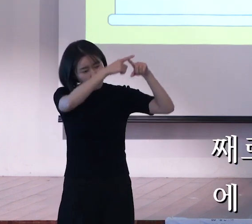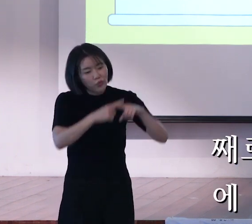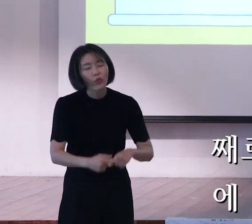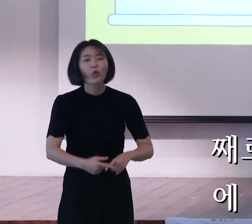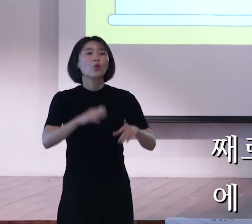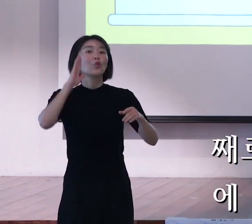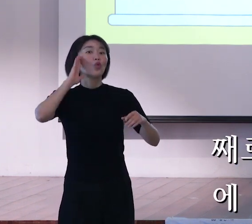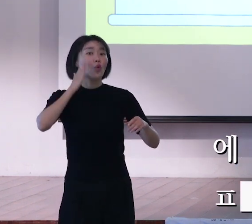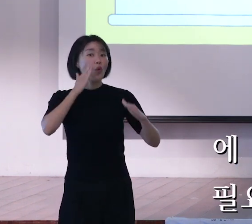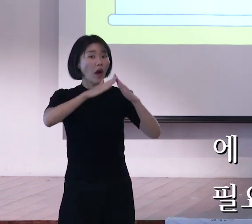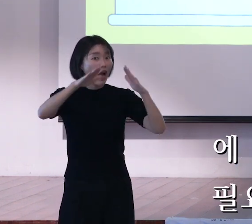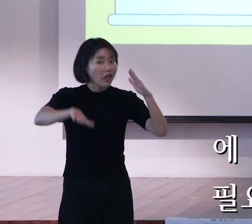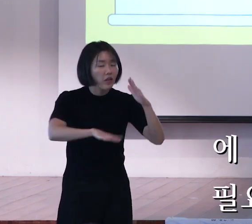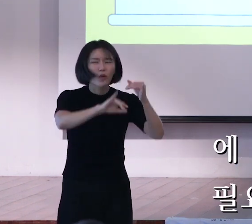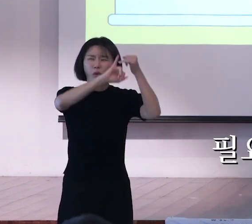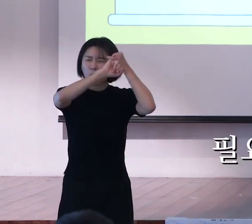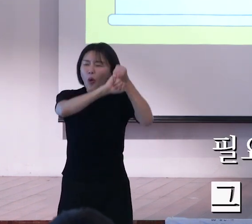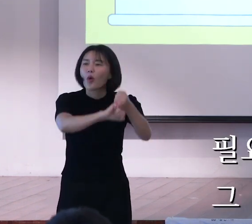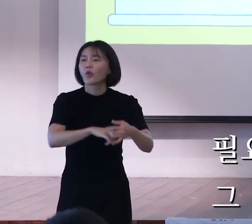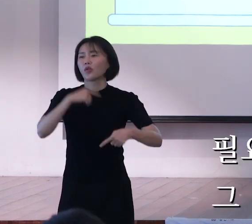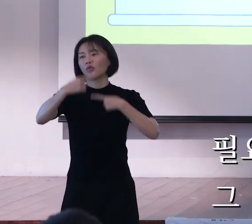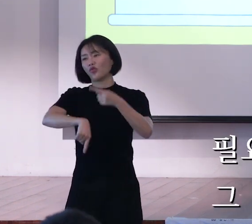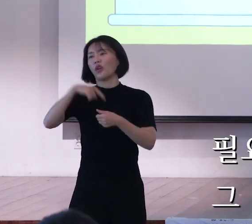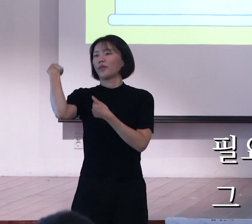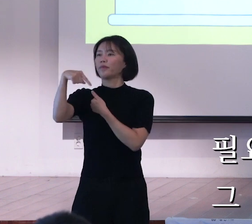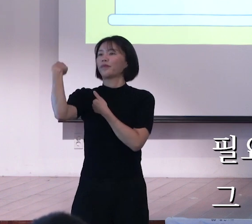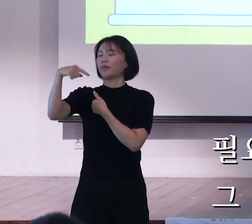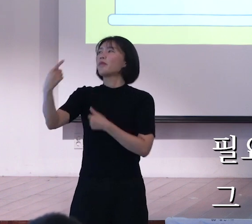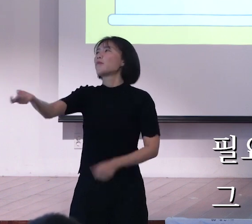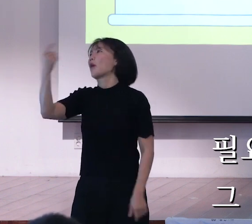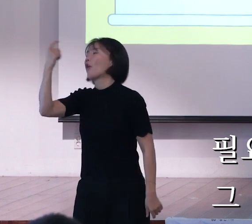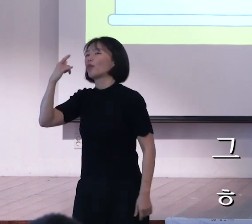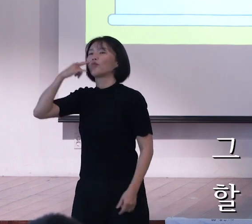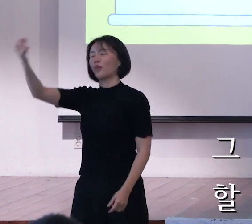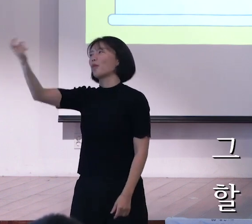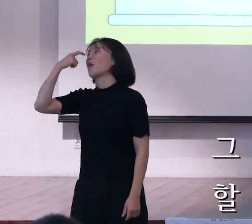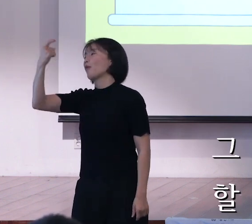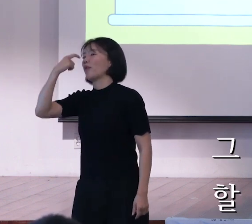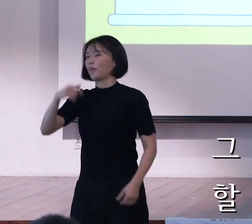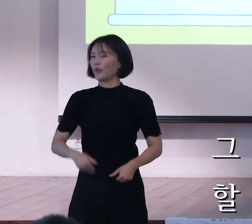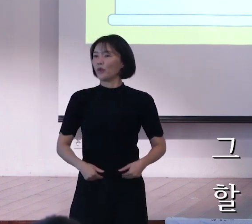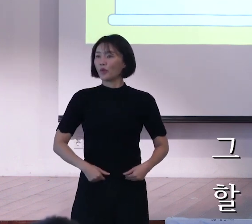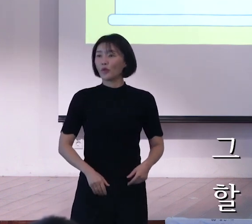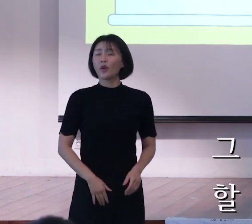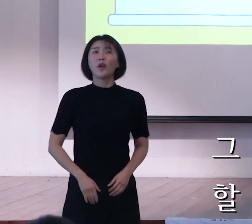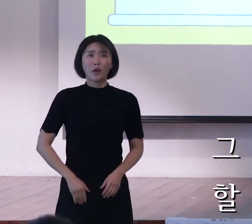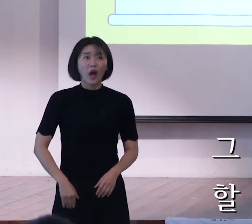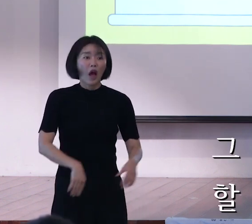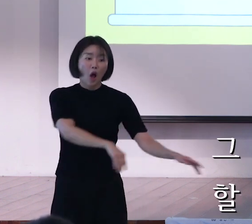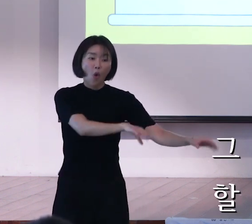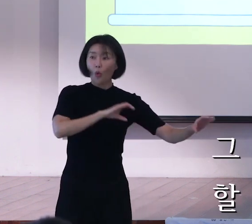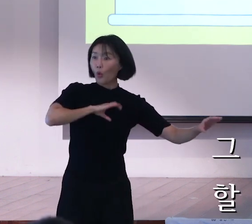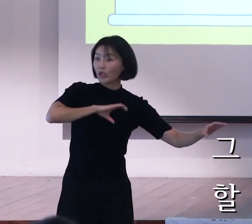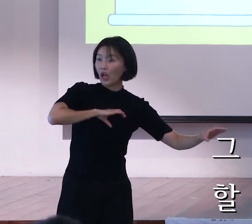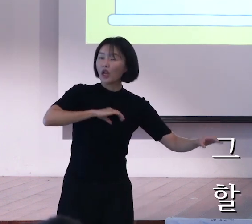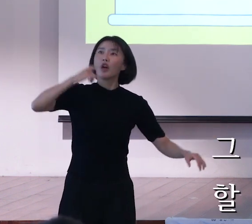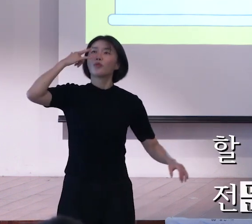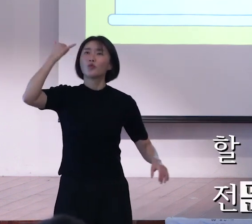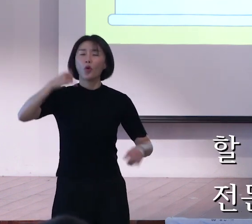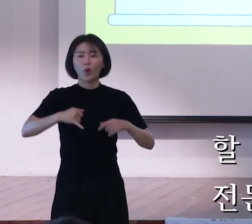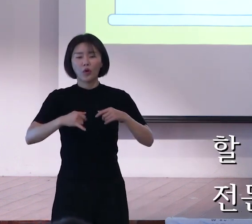해요. 그 이유는 부모님과 소통할 수 있어요. 하지만 정말 전문적으로